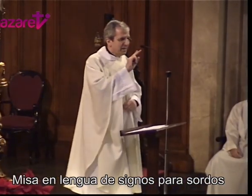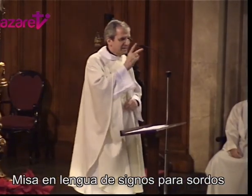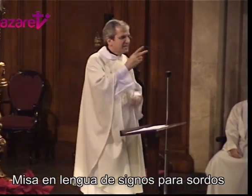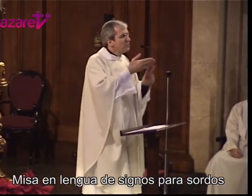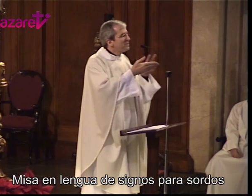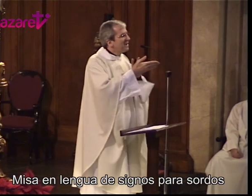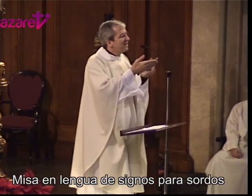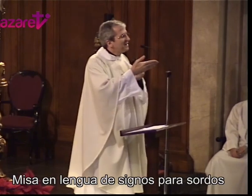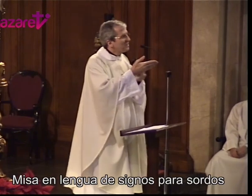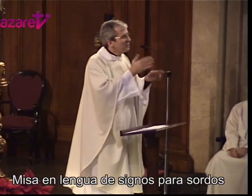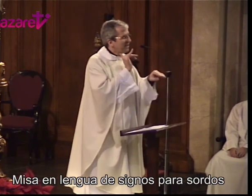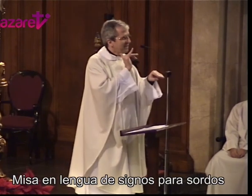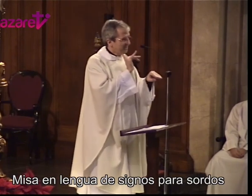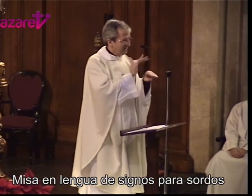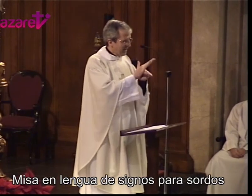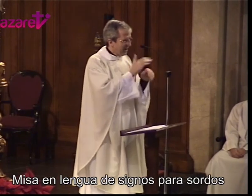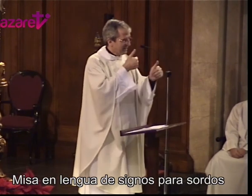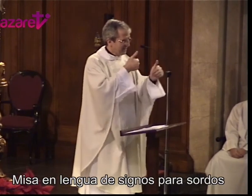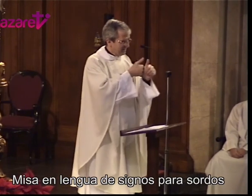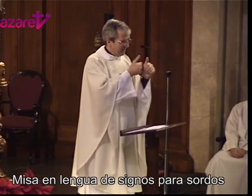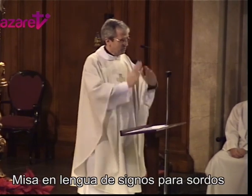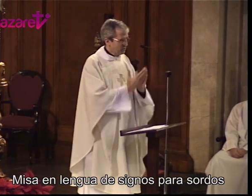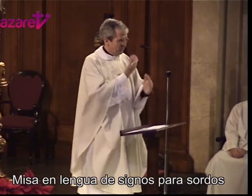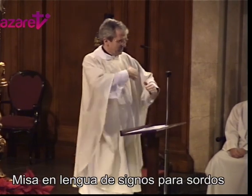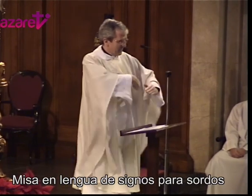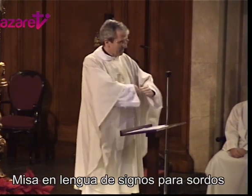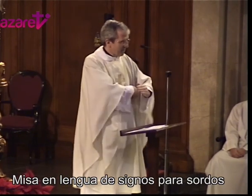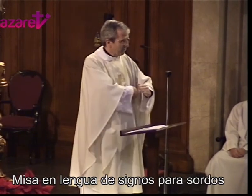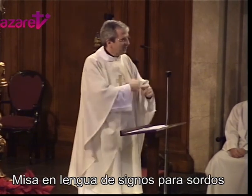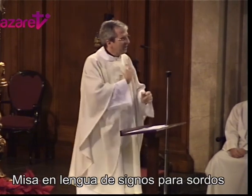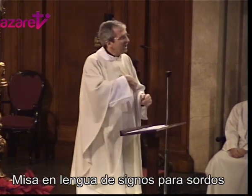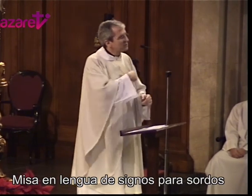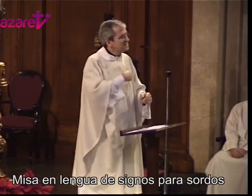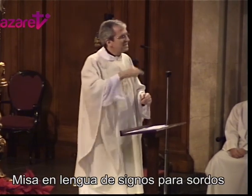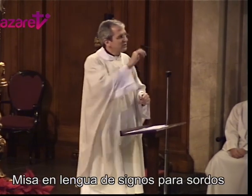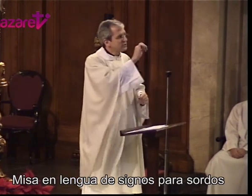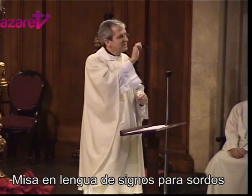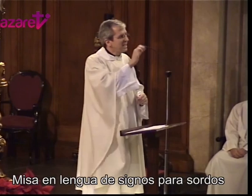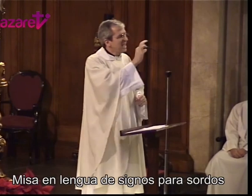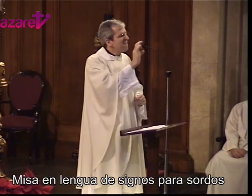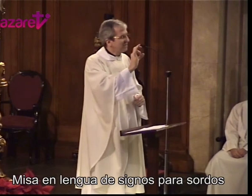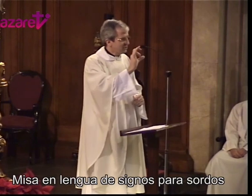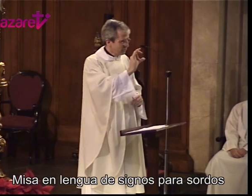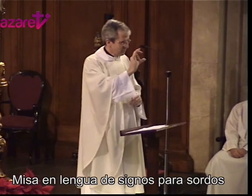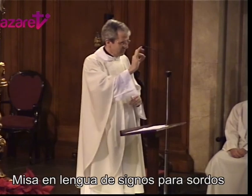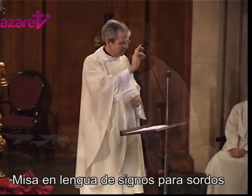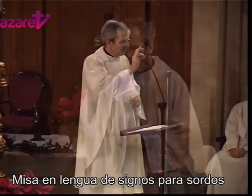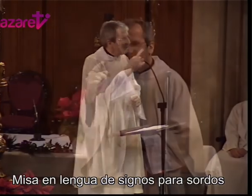Esta segunda lectura de la carta del apóstol San Pablo a los cristianos de Éfeso